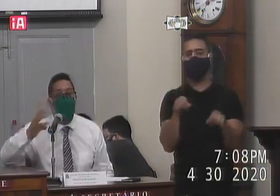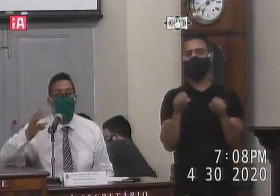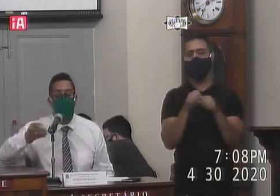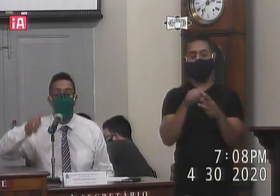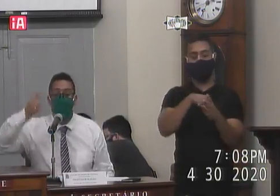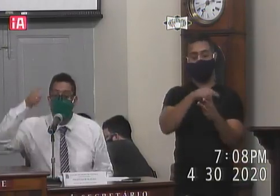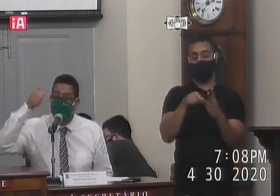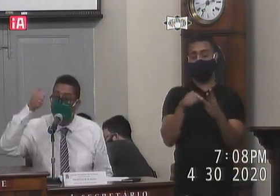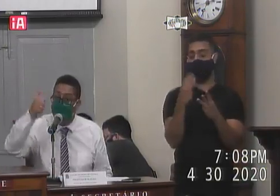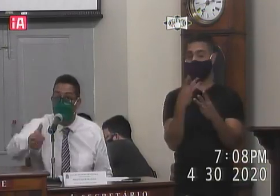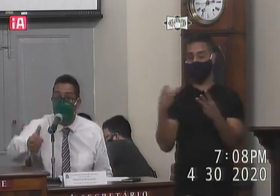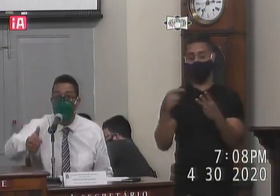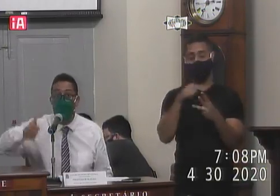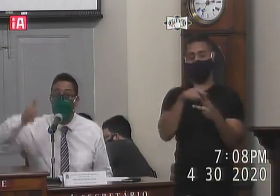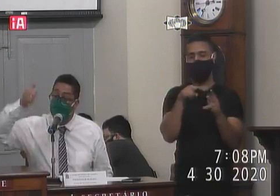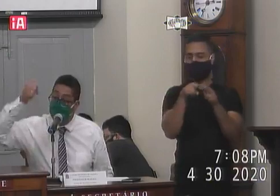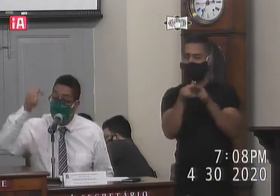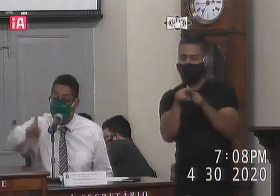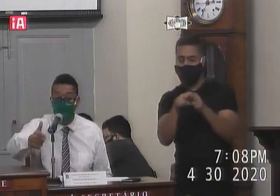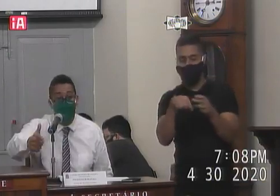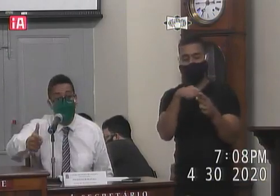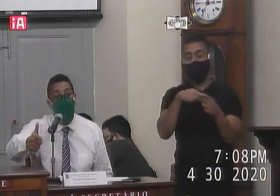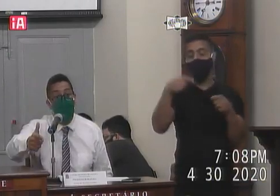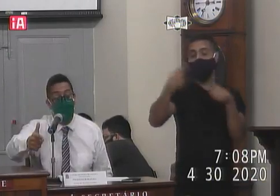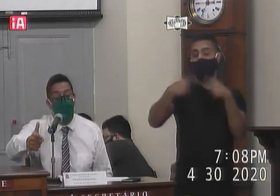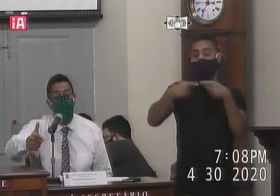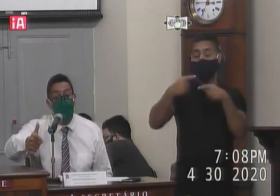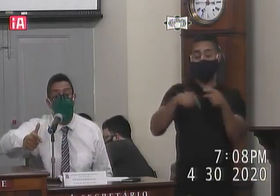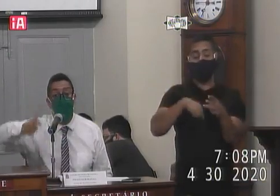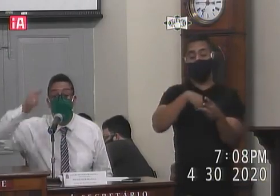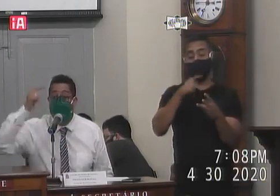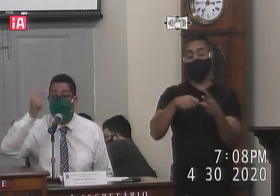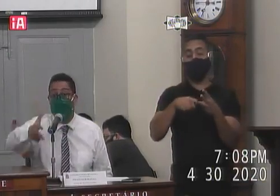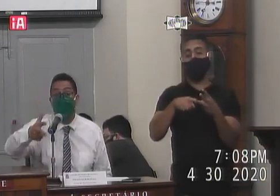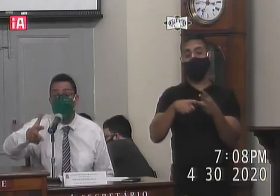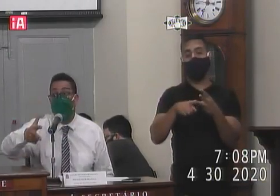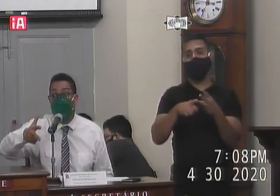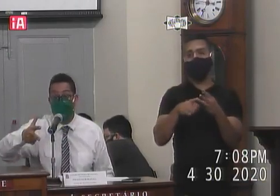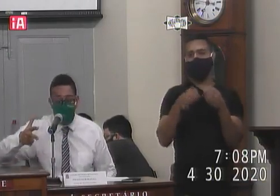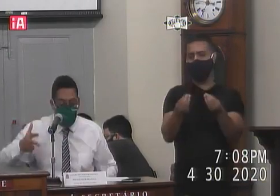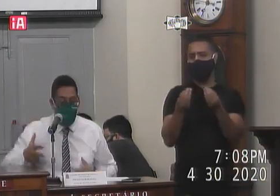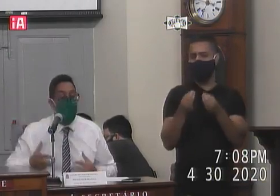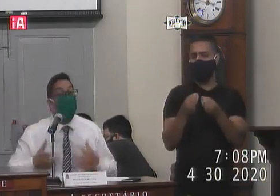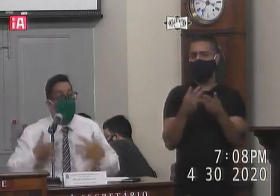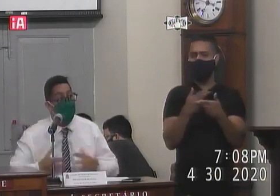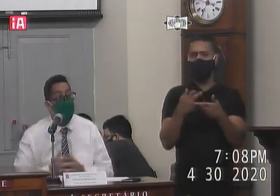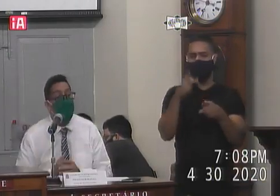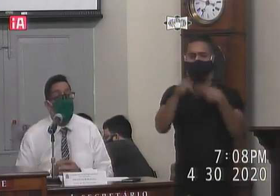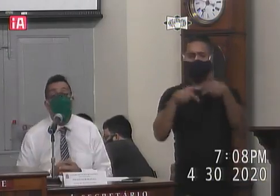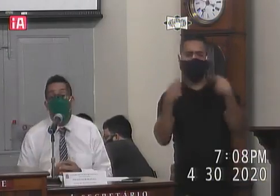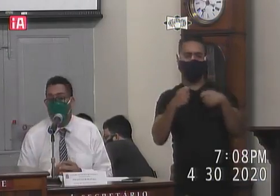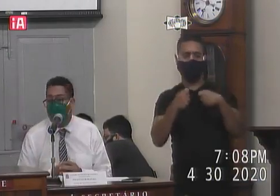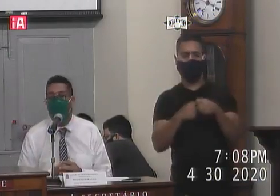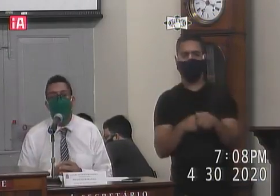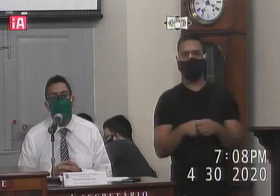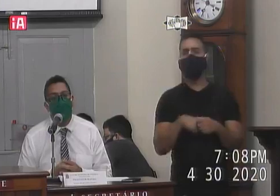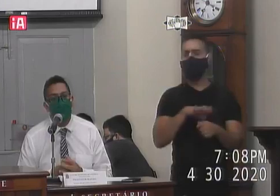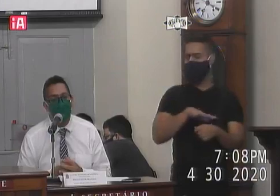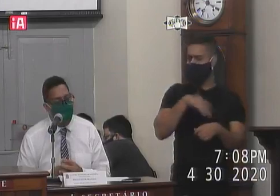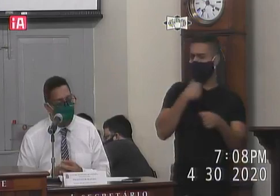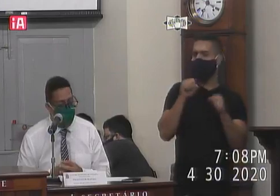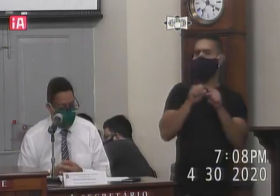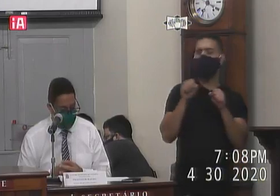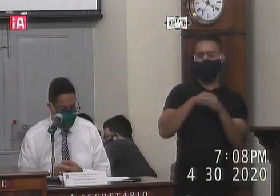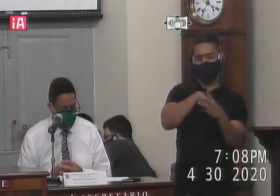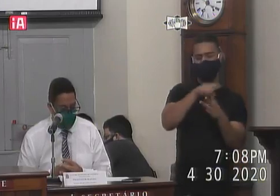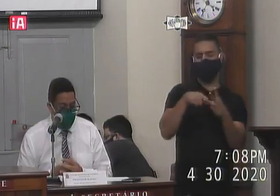3 coisas: fiscalizar, discutir orçamento público e trazer as demandas da população. Eu tenho orgulho de ter feito o